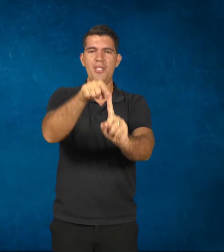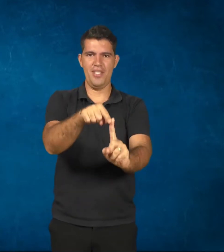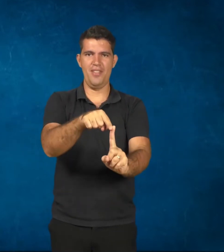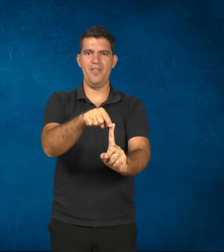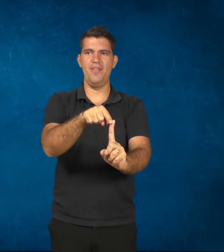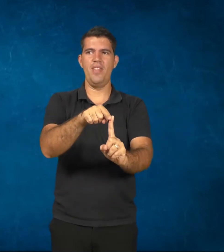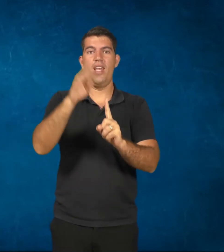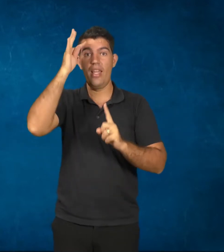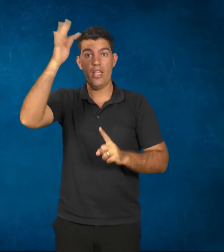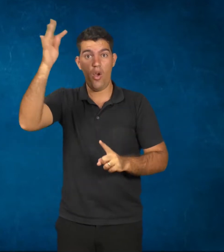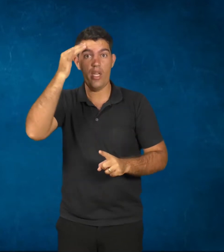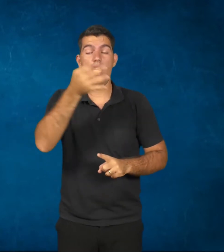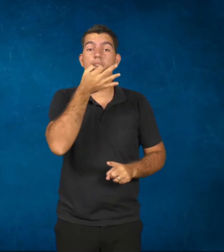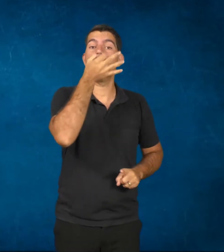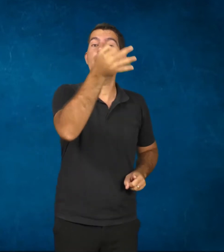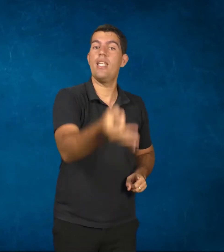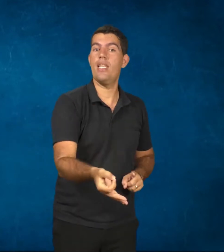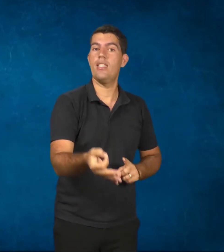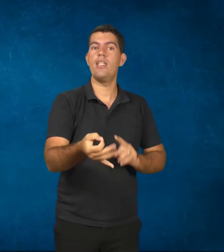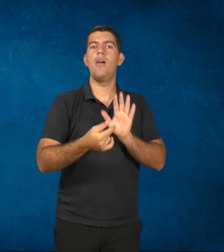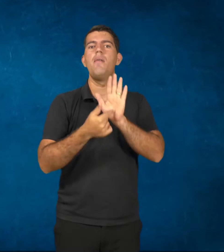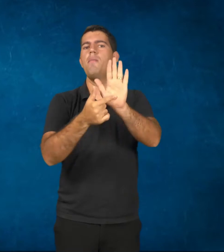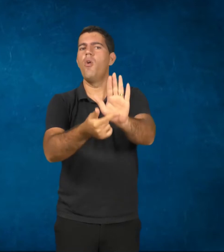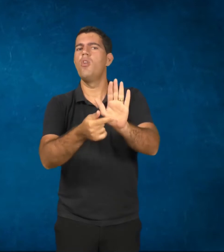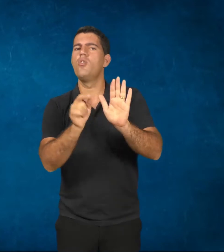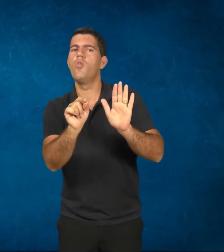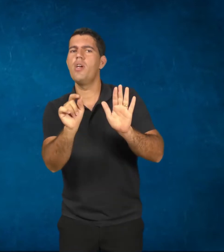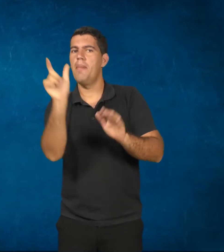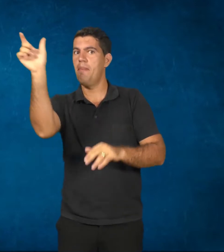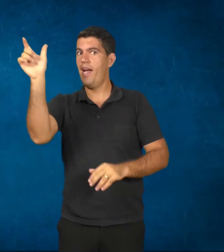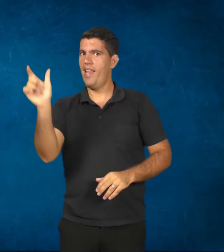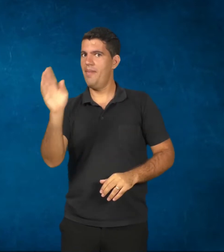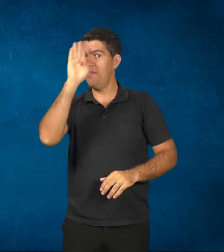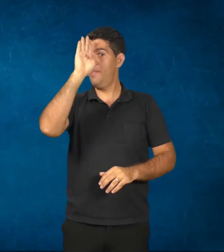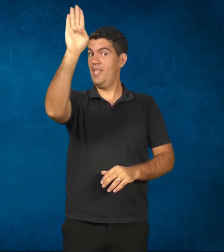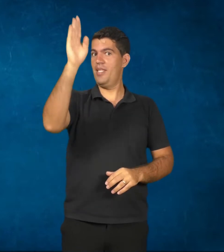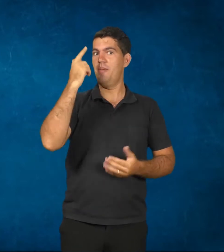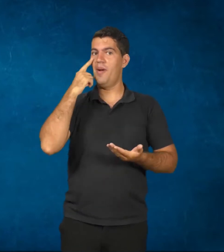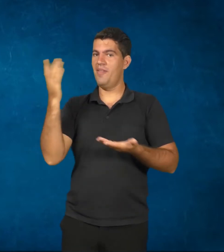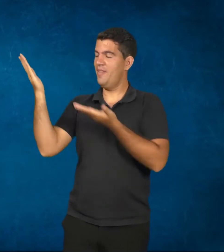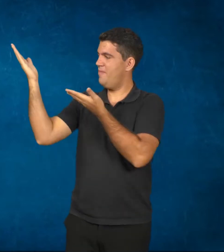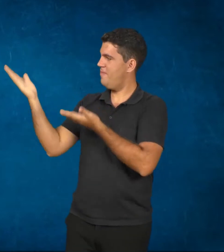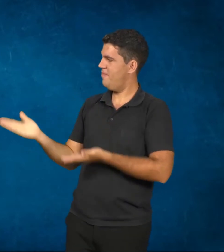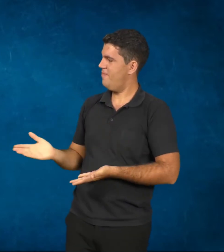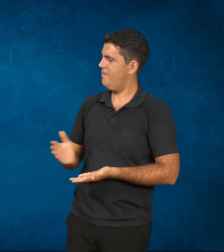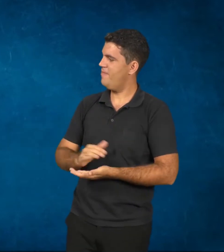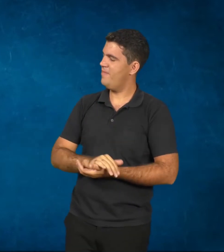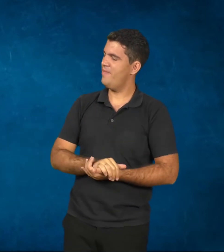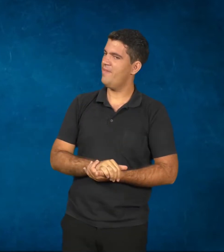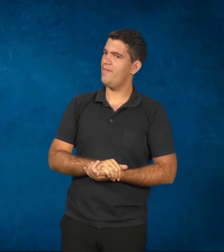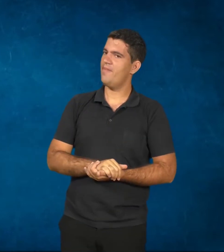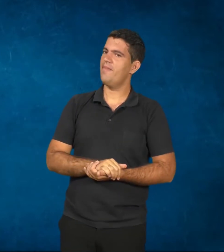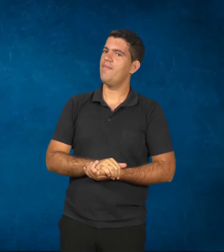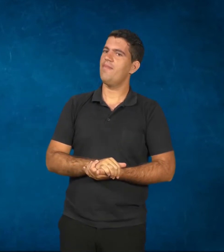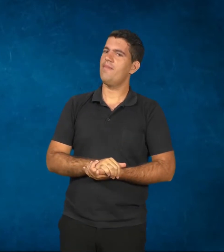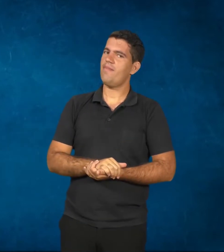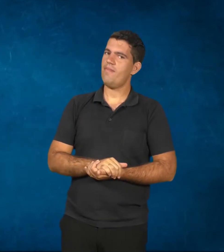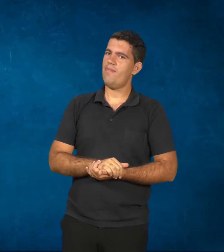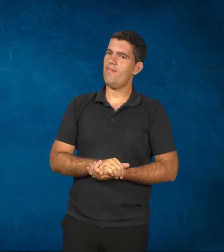Nas teorias críticas, destacam-se as seguintes palavras: ideologia, reprodução cultural social,